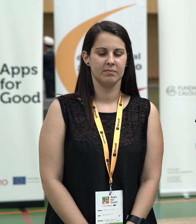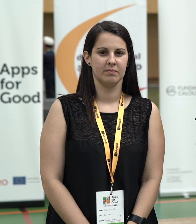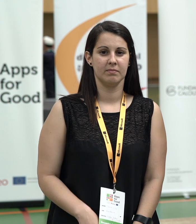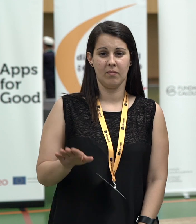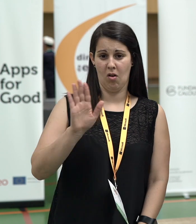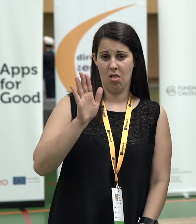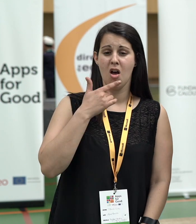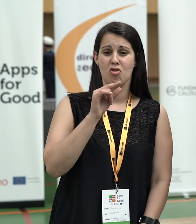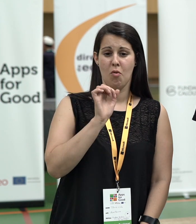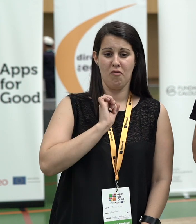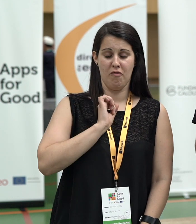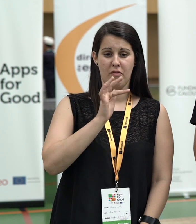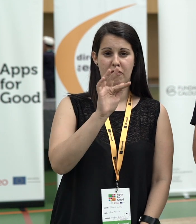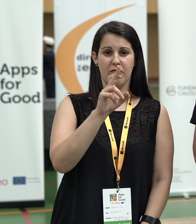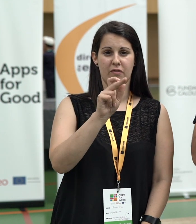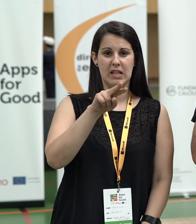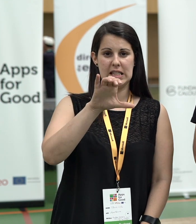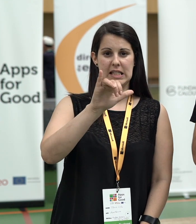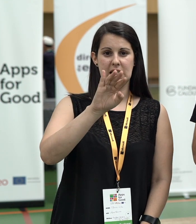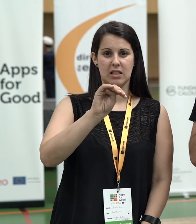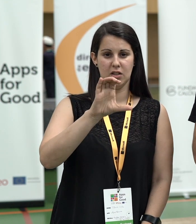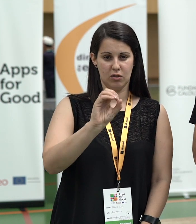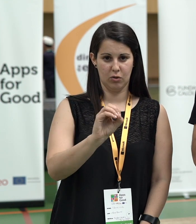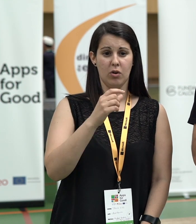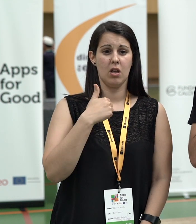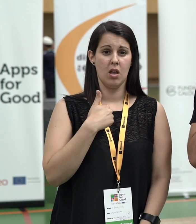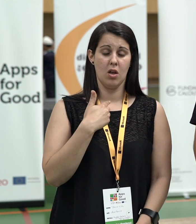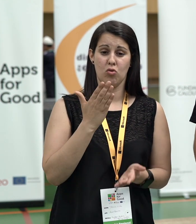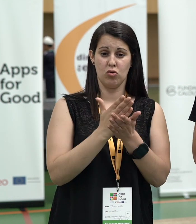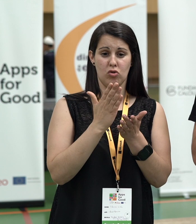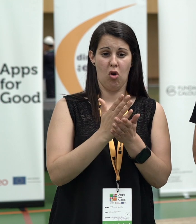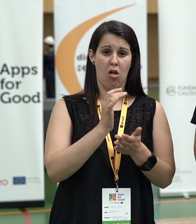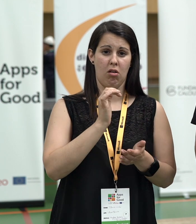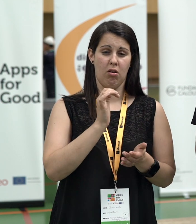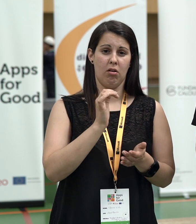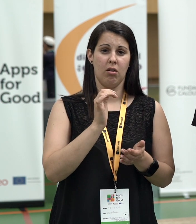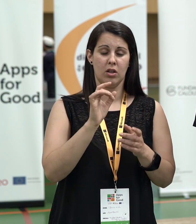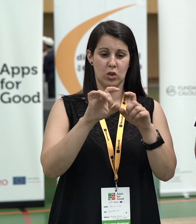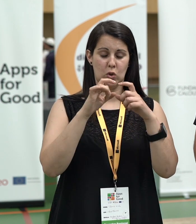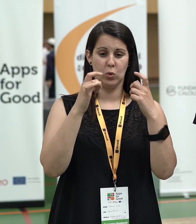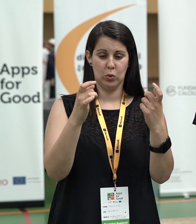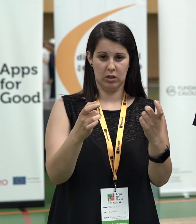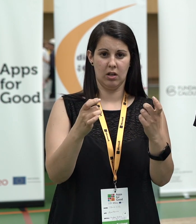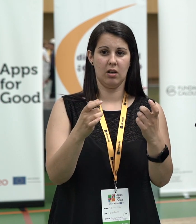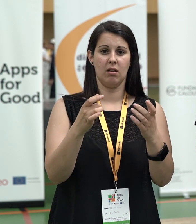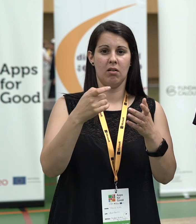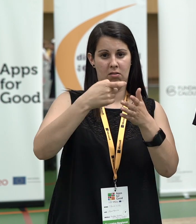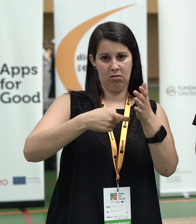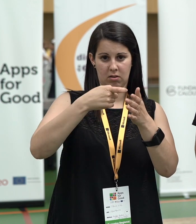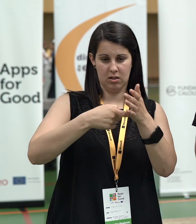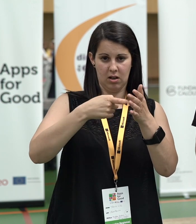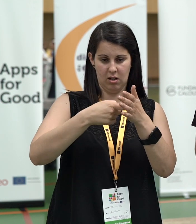olá eu sou o francisco louçã eu vim da escola agrupamento de escolas